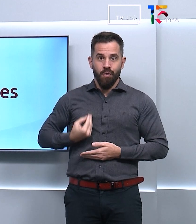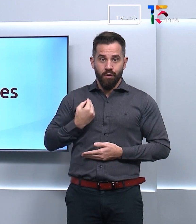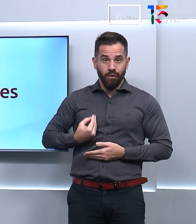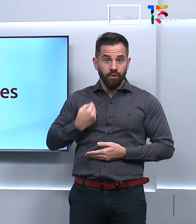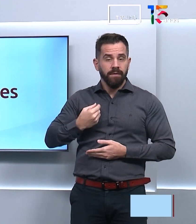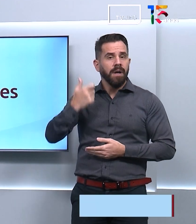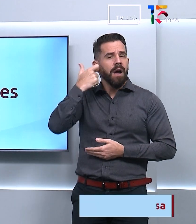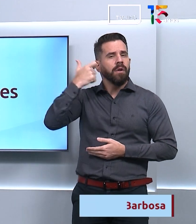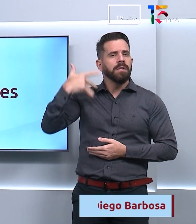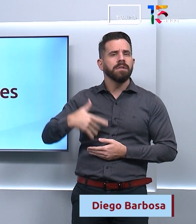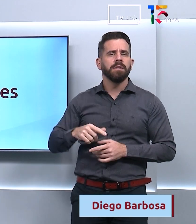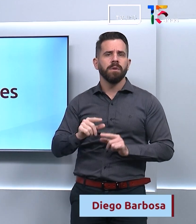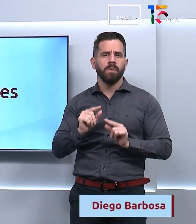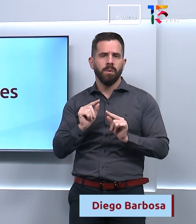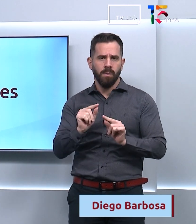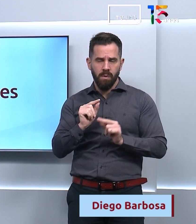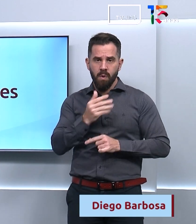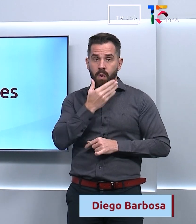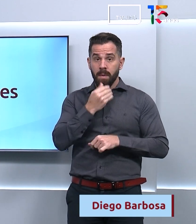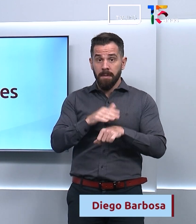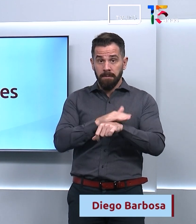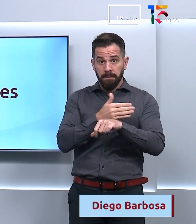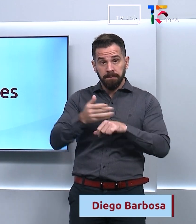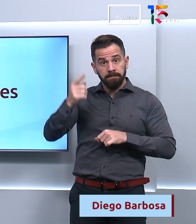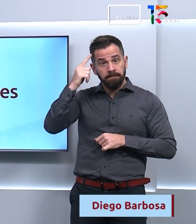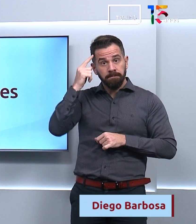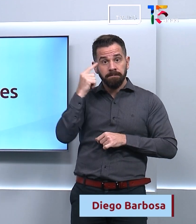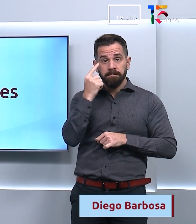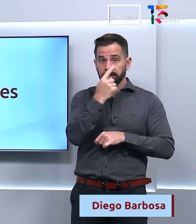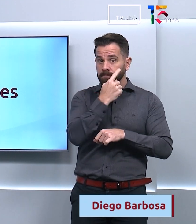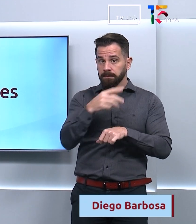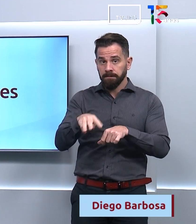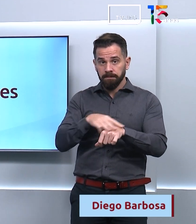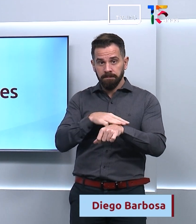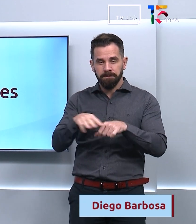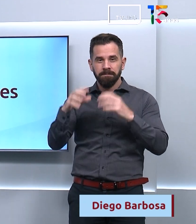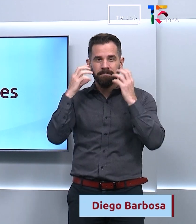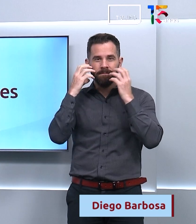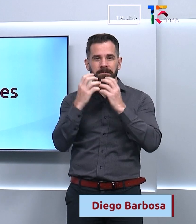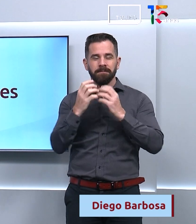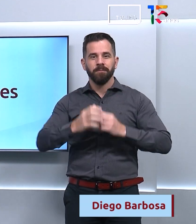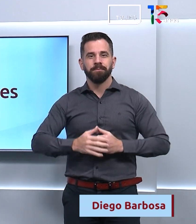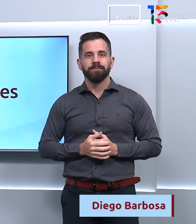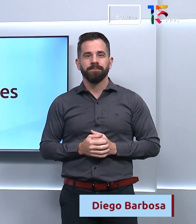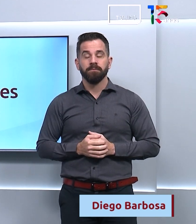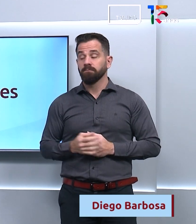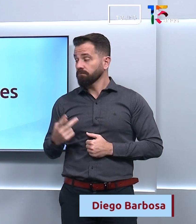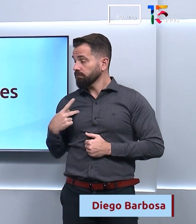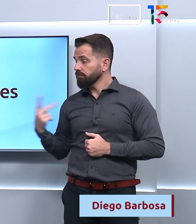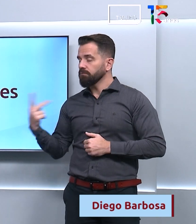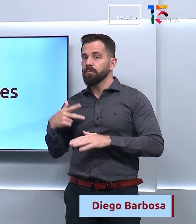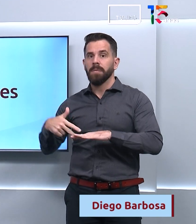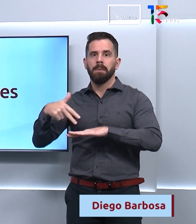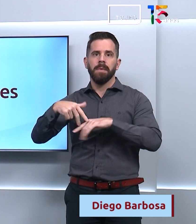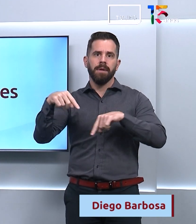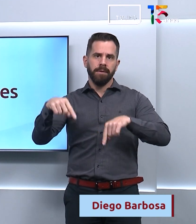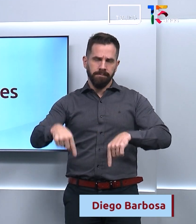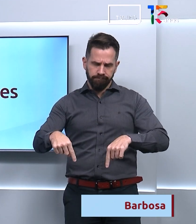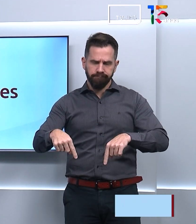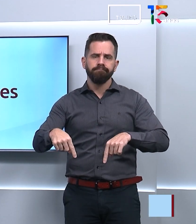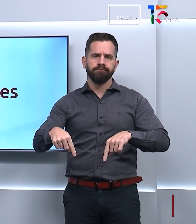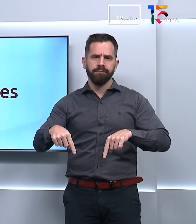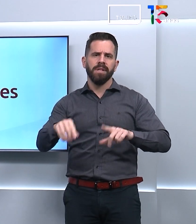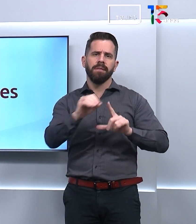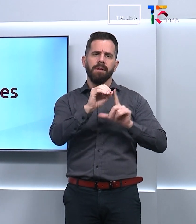programa. Ele se descreve como um homem de pele clara, com cabelos e olhos castanhos e barba cheia. Nós dois estamos de pé no